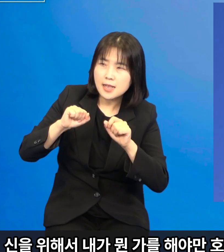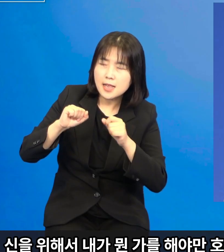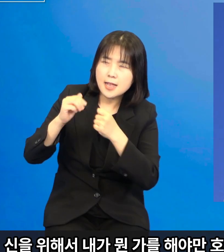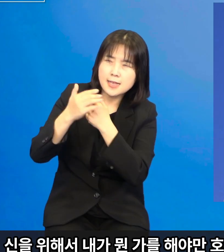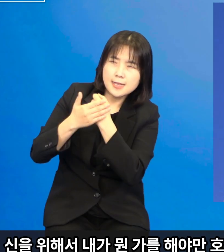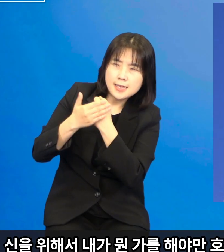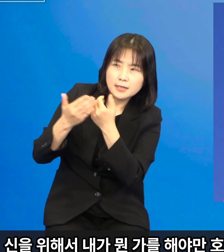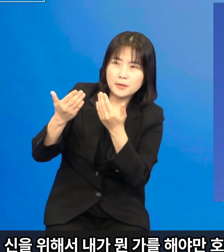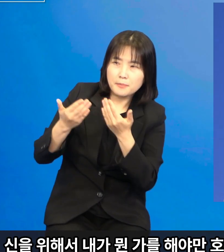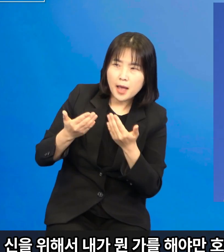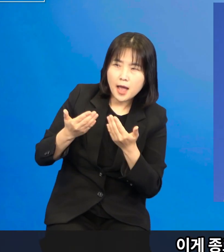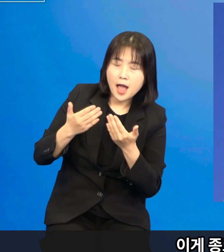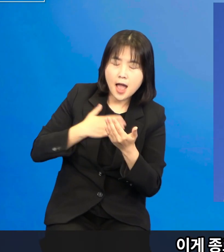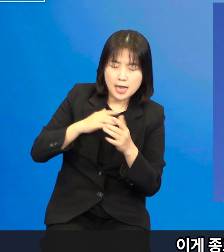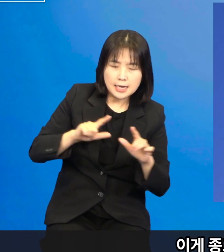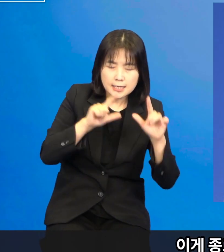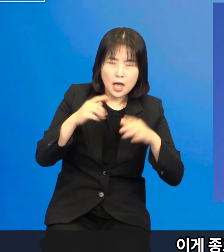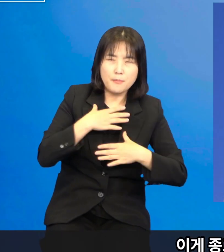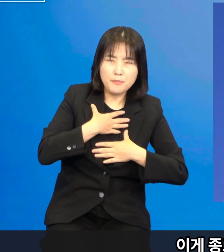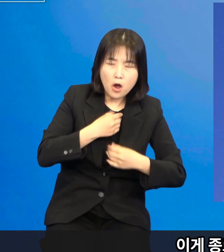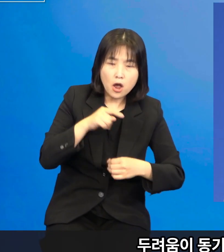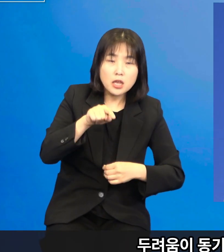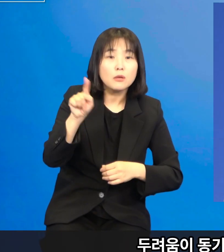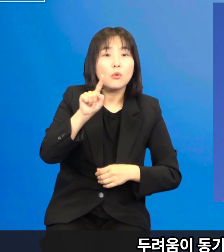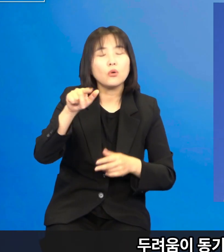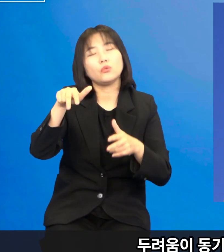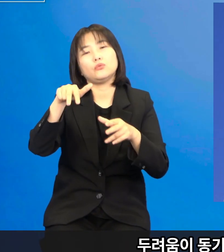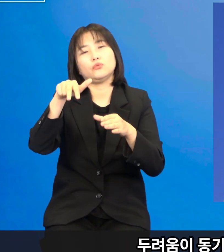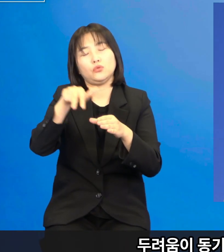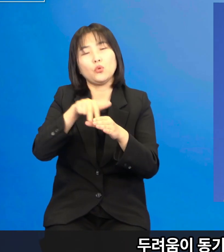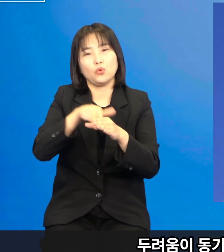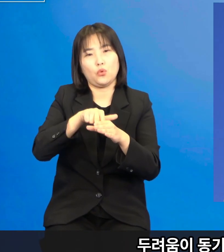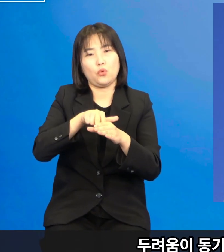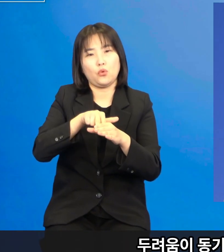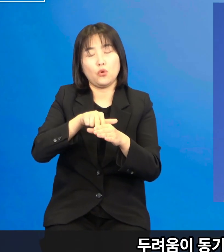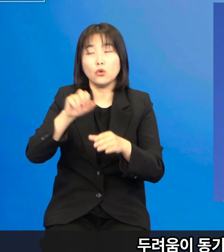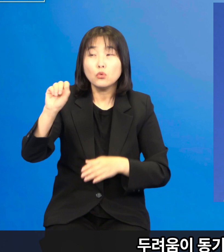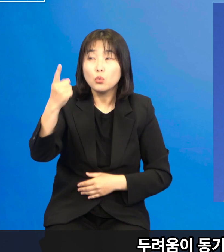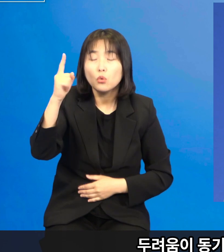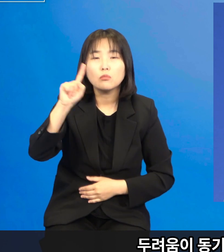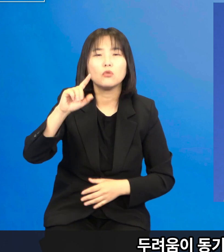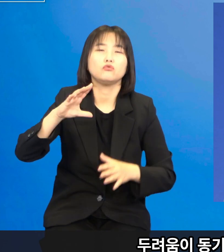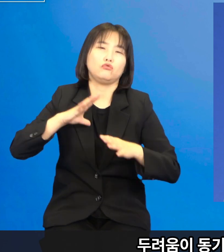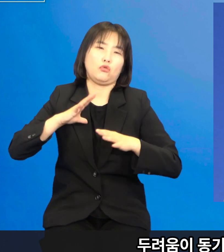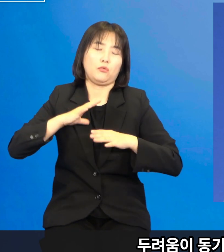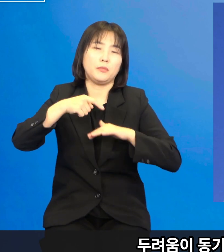얻어서 우리의 삶이 편안해진다. 이게 종교거든요. 두려움이 동기가 되는 거예요.